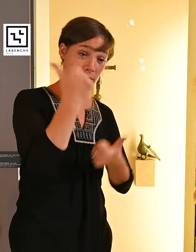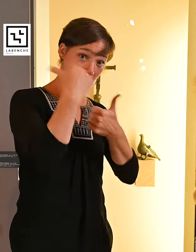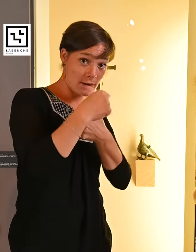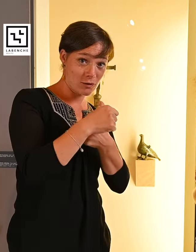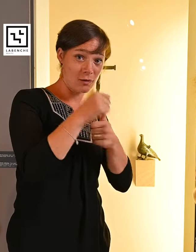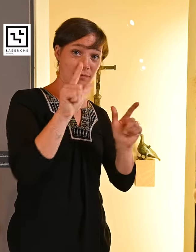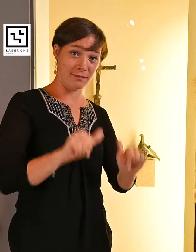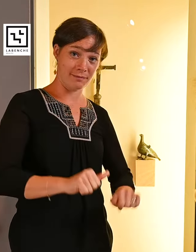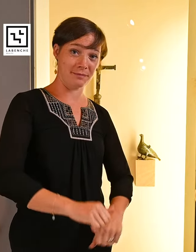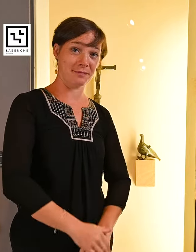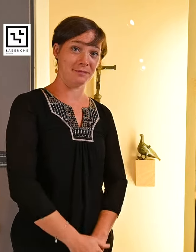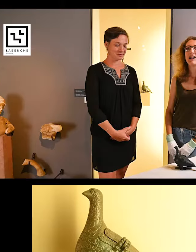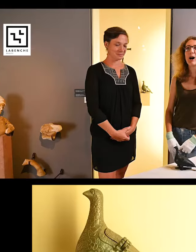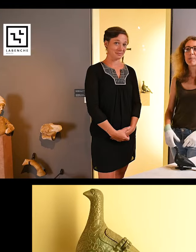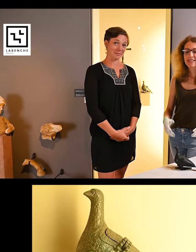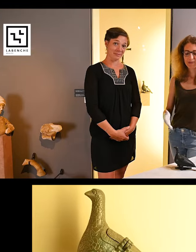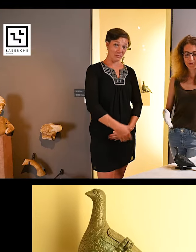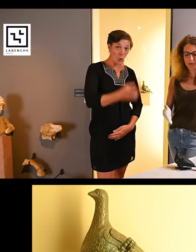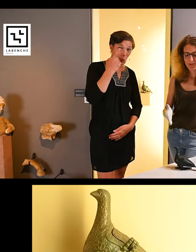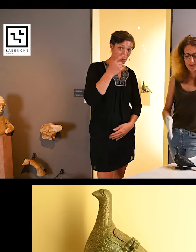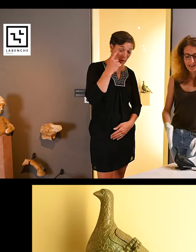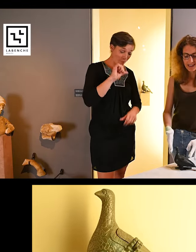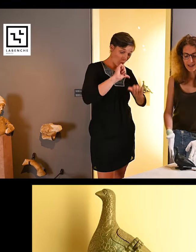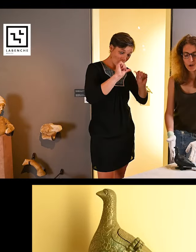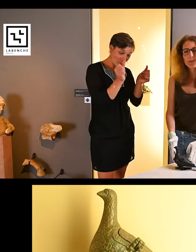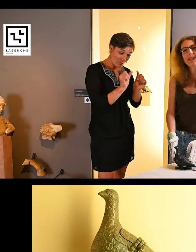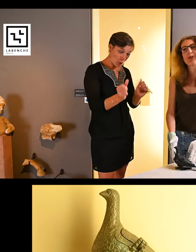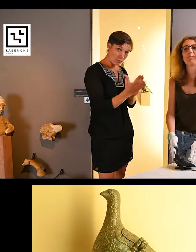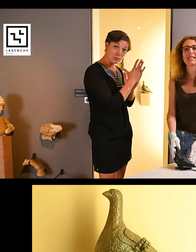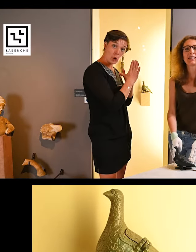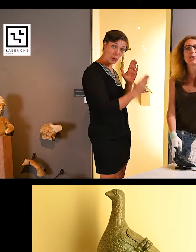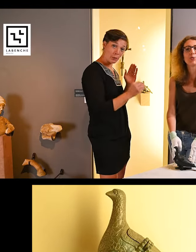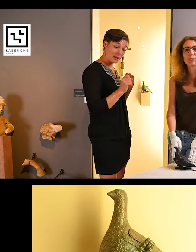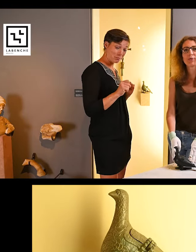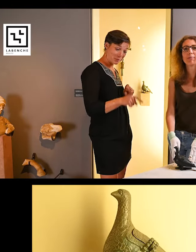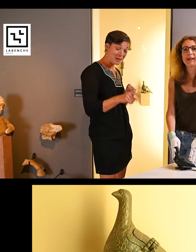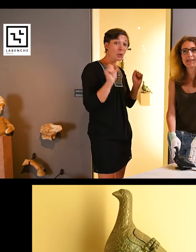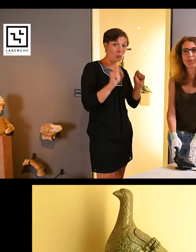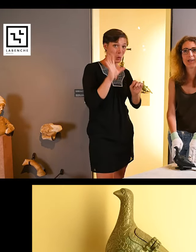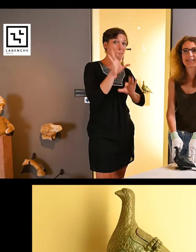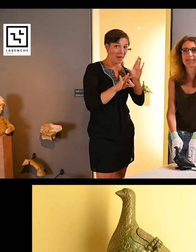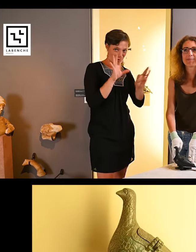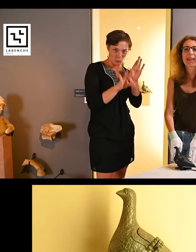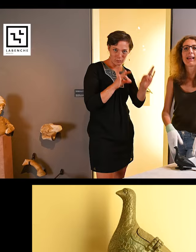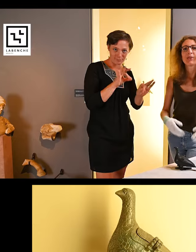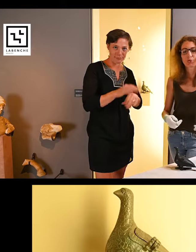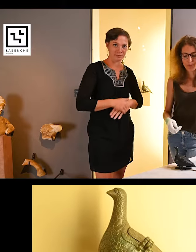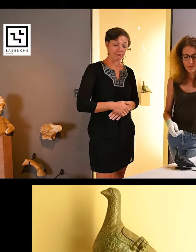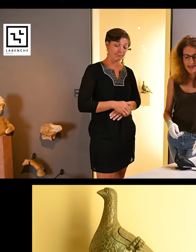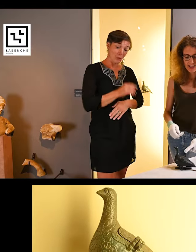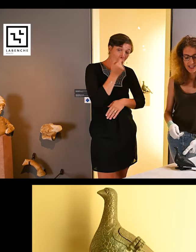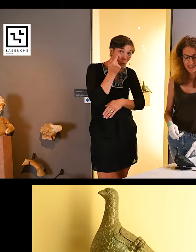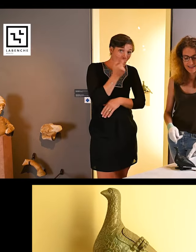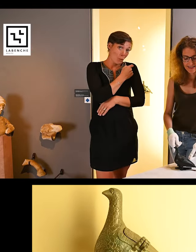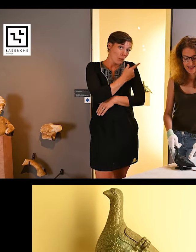observons de plus près la copie de l'objet que nous pouvons manipuler son